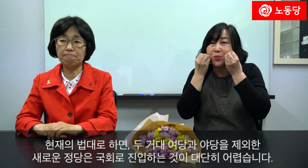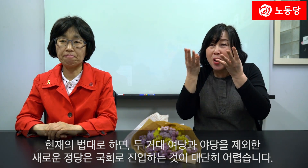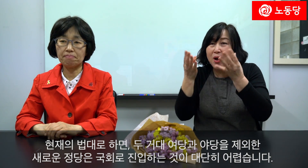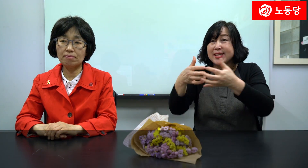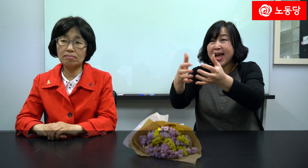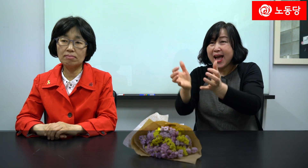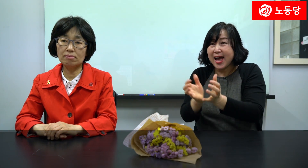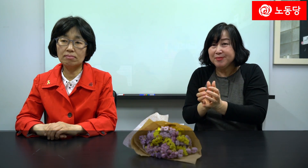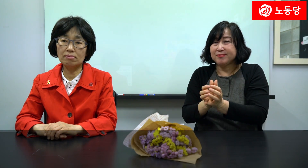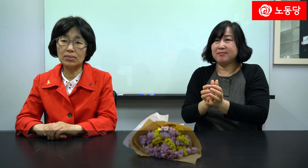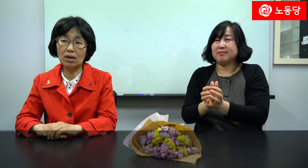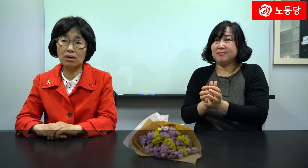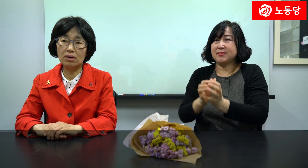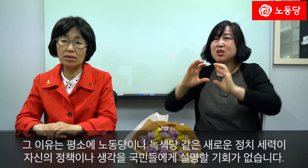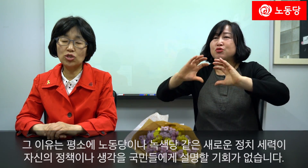어렵습니다.